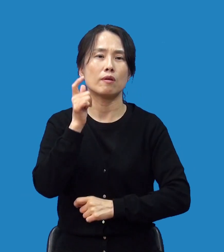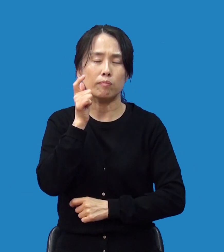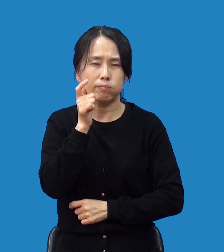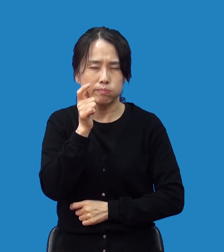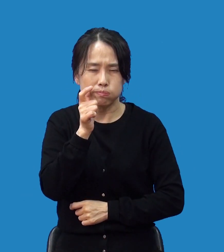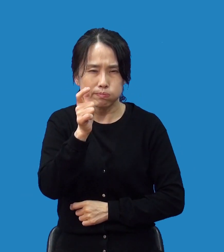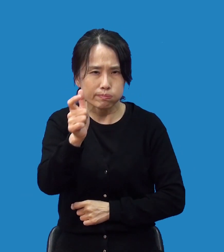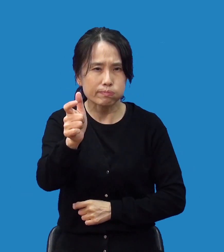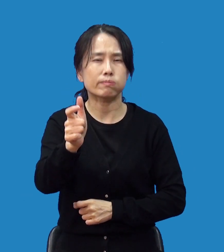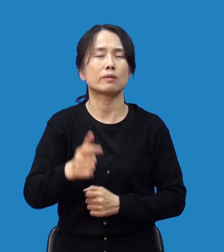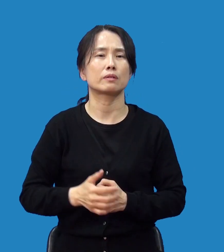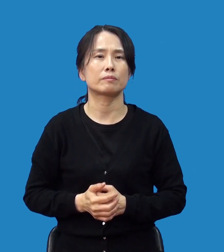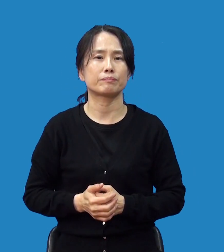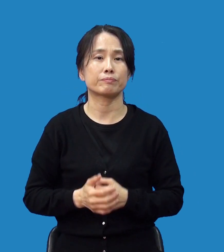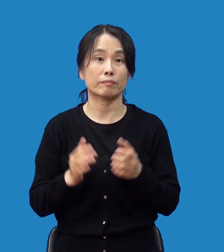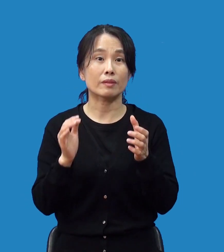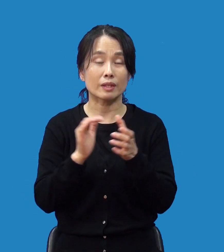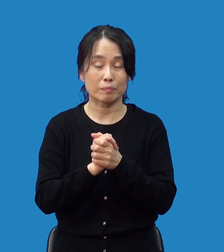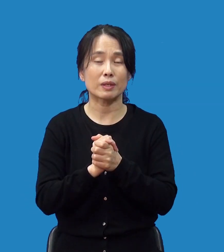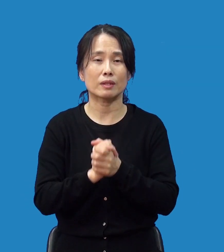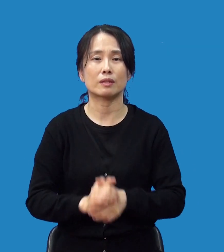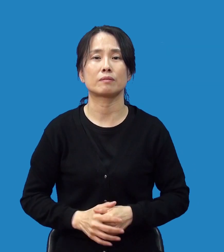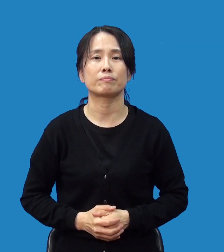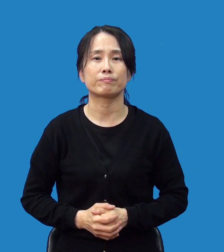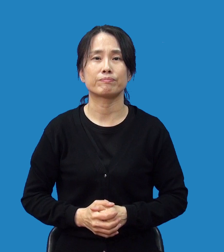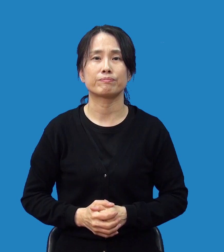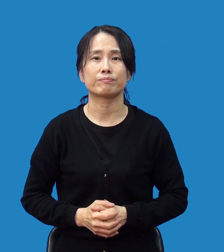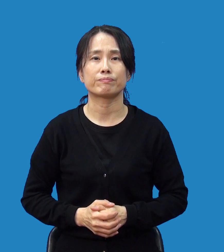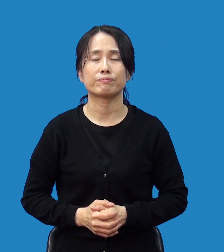영원히 서리라. 아멘.